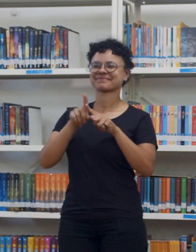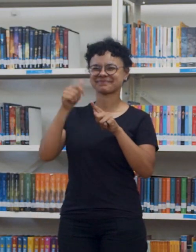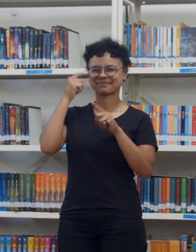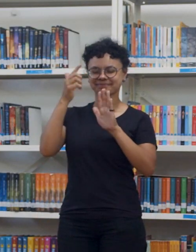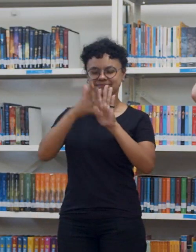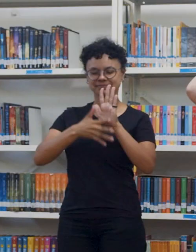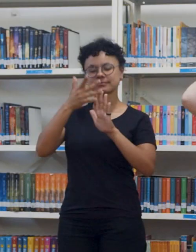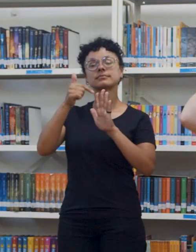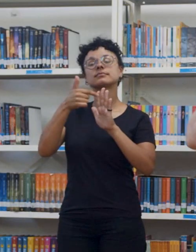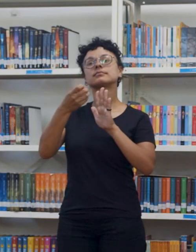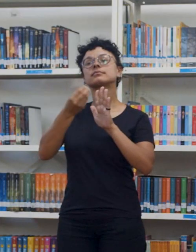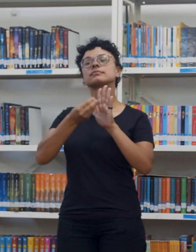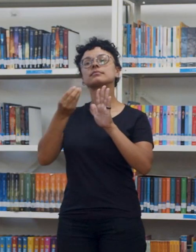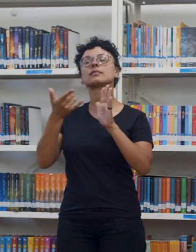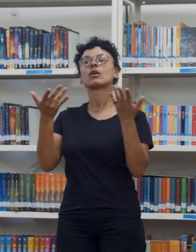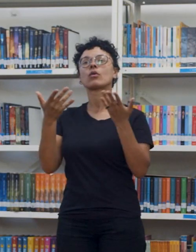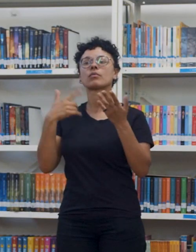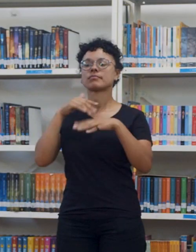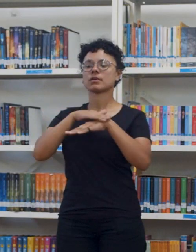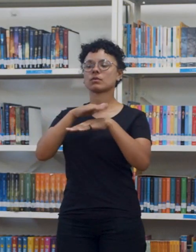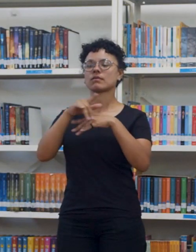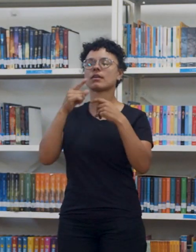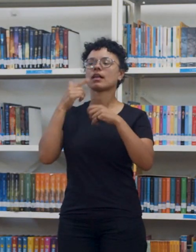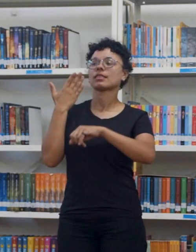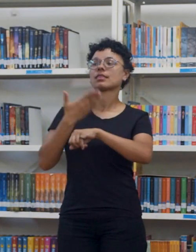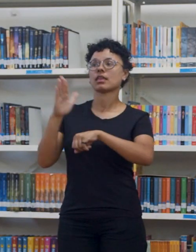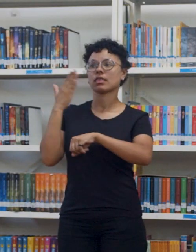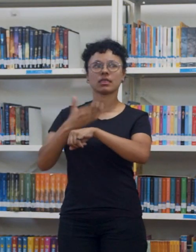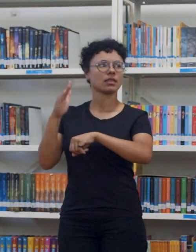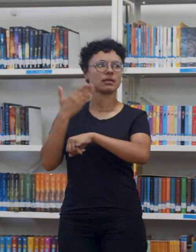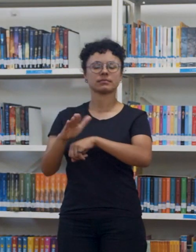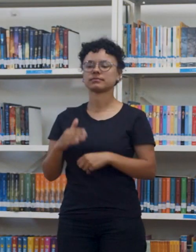roteiro, o que nós vamos fazer agora é um exercício.